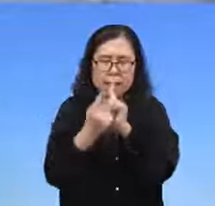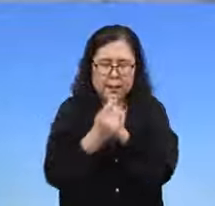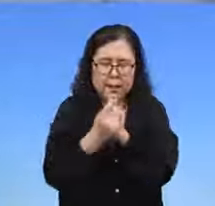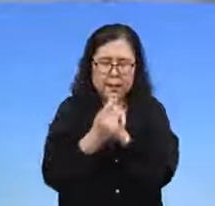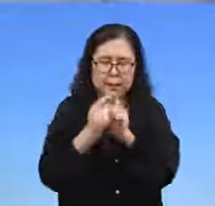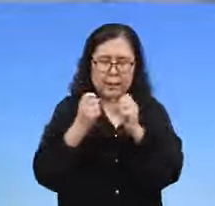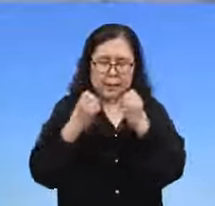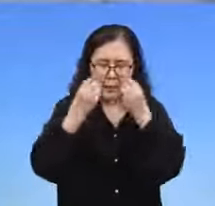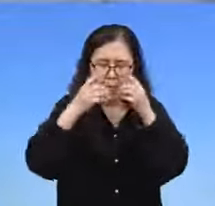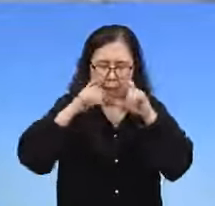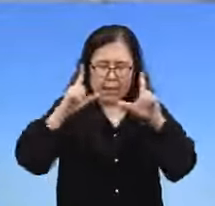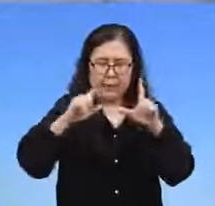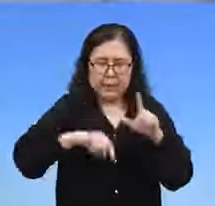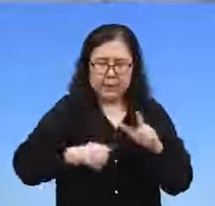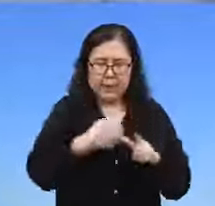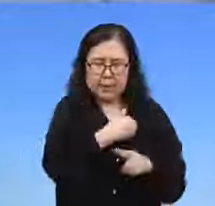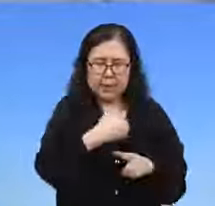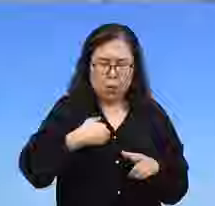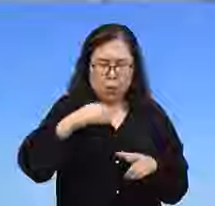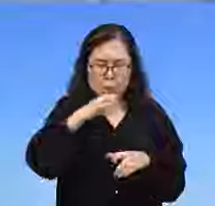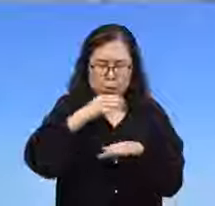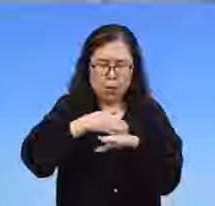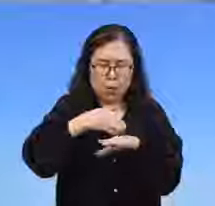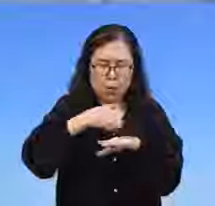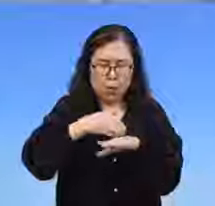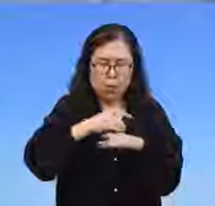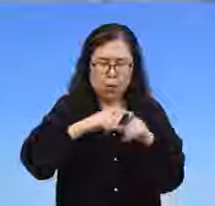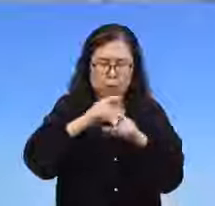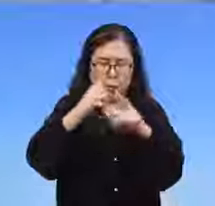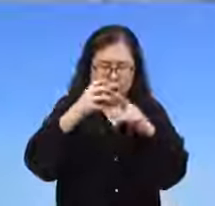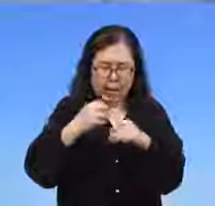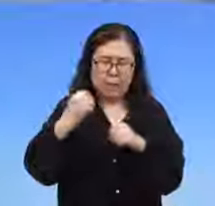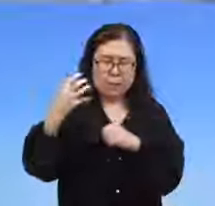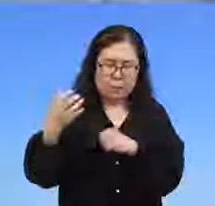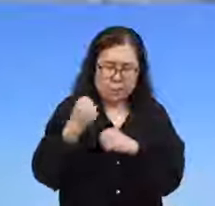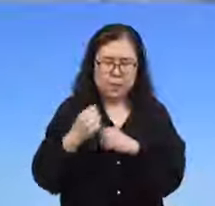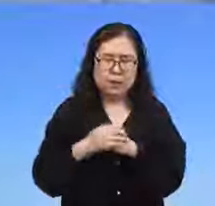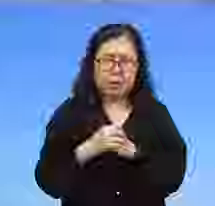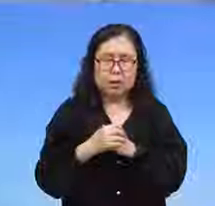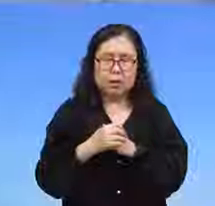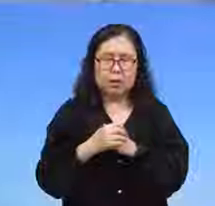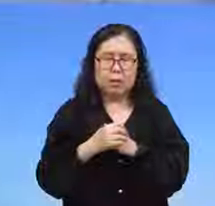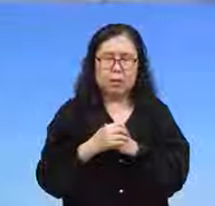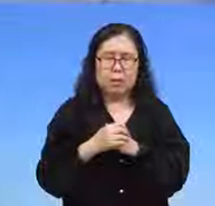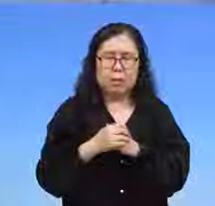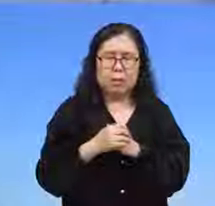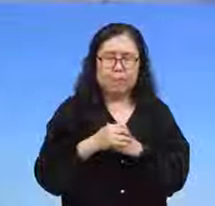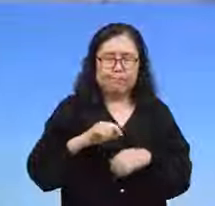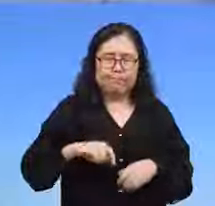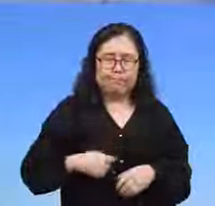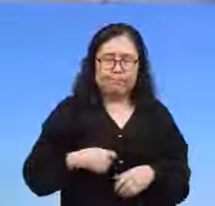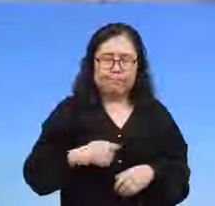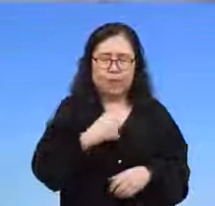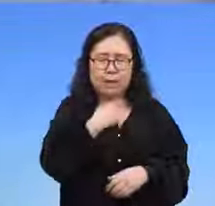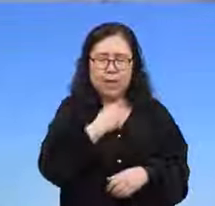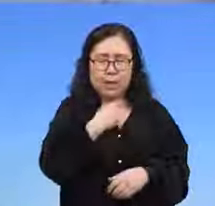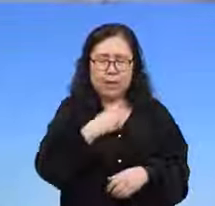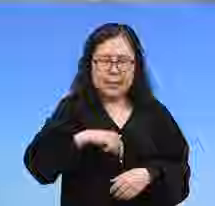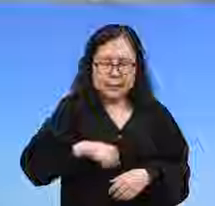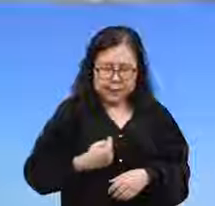훈련이 더 많이 이루어짐으로 말미암아 자발적인 감사와 선택적인 감사로 인하여